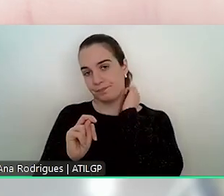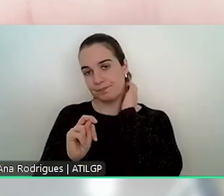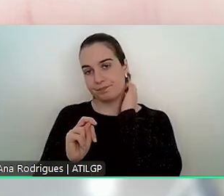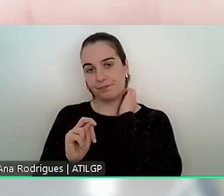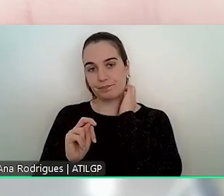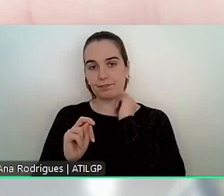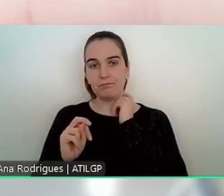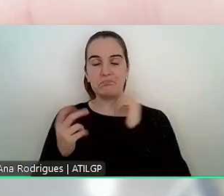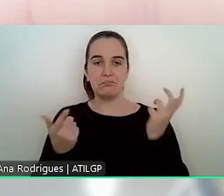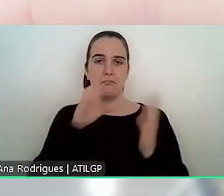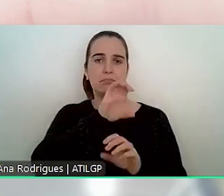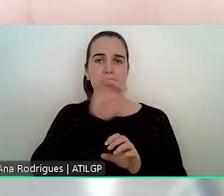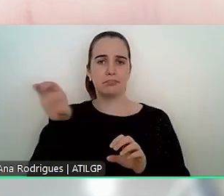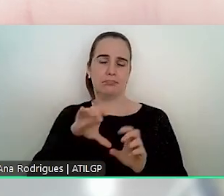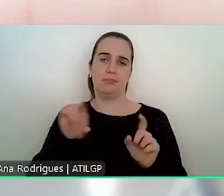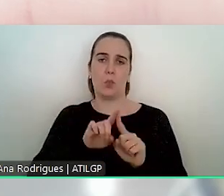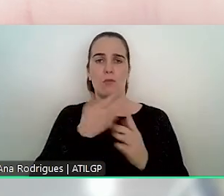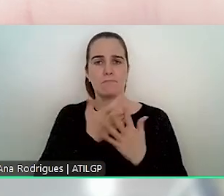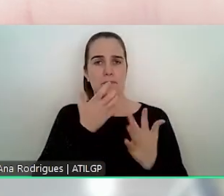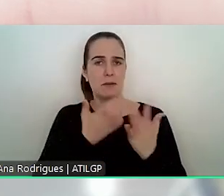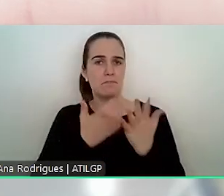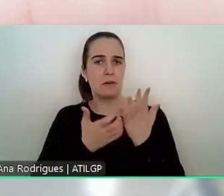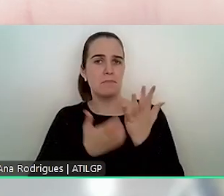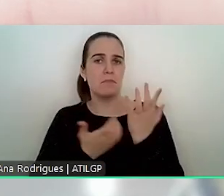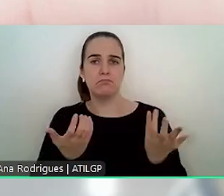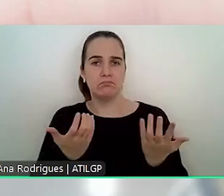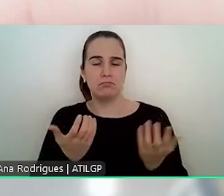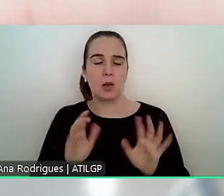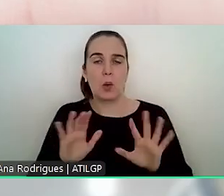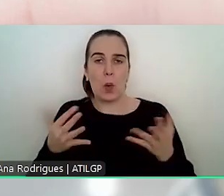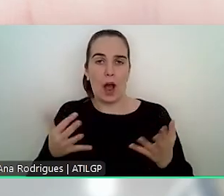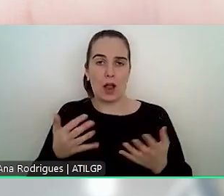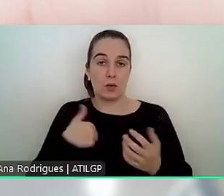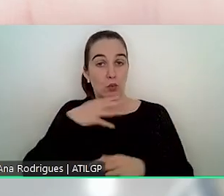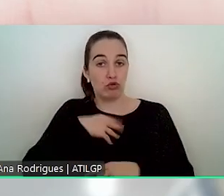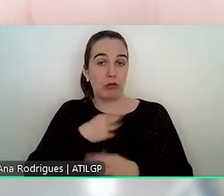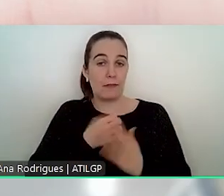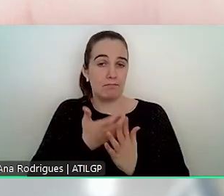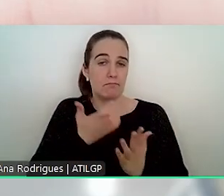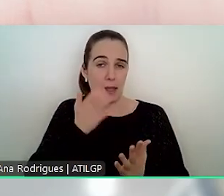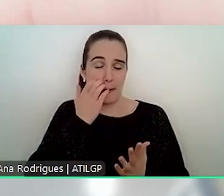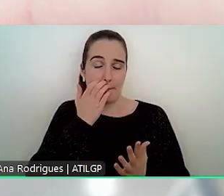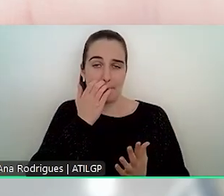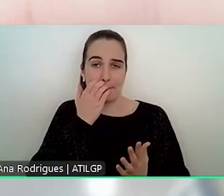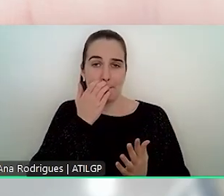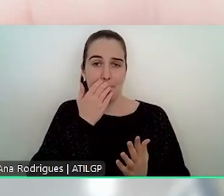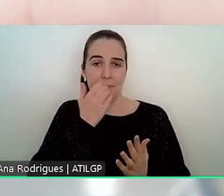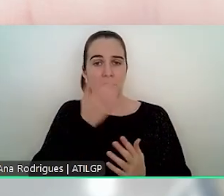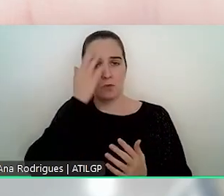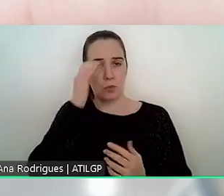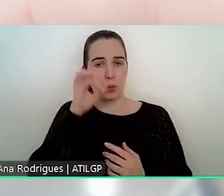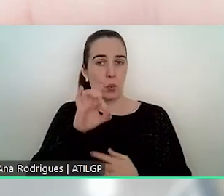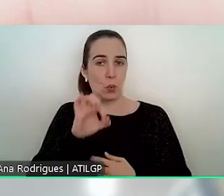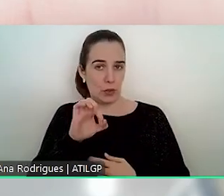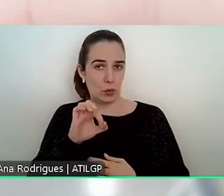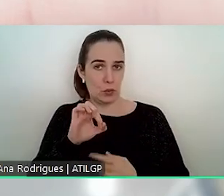grandes medidas associadas a compromissos a destacar, se calhar aqui o compromisso 8